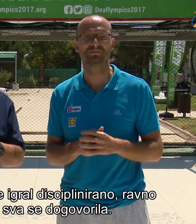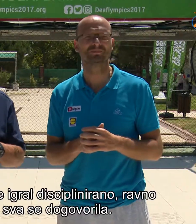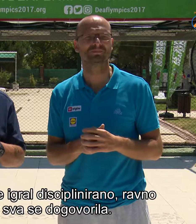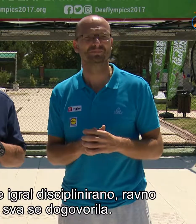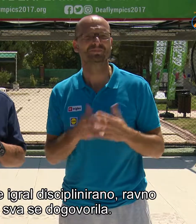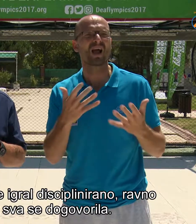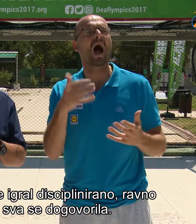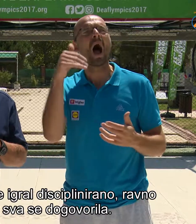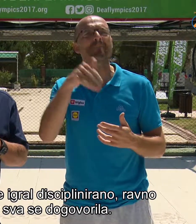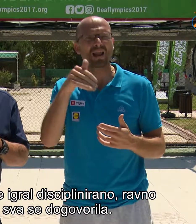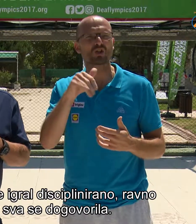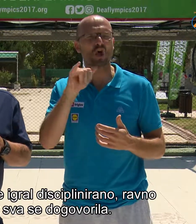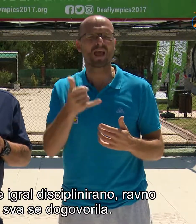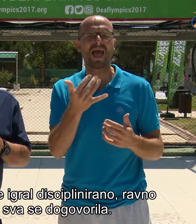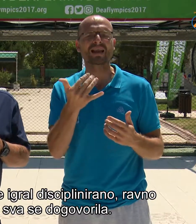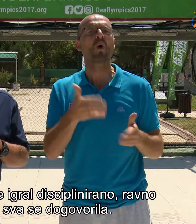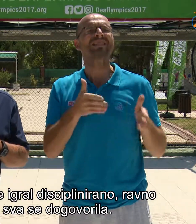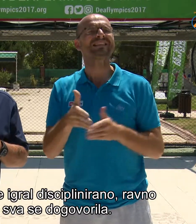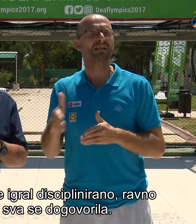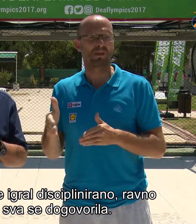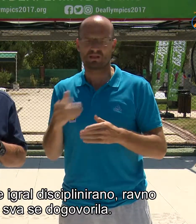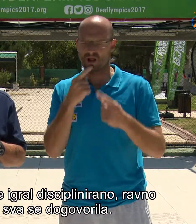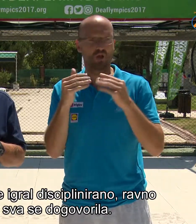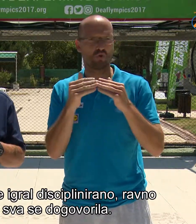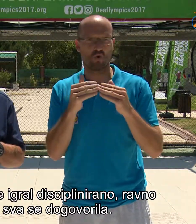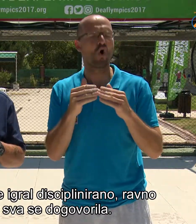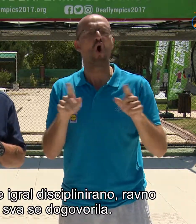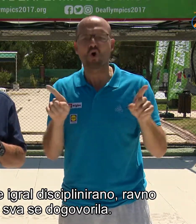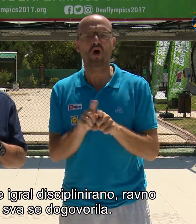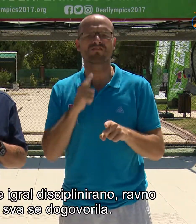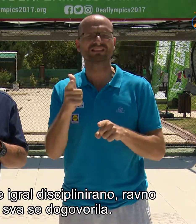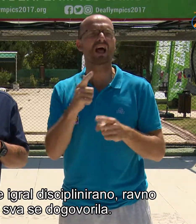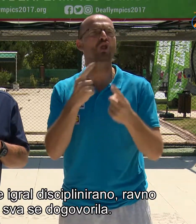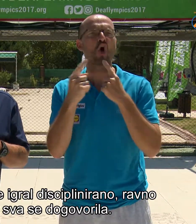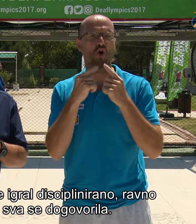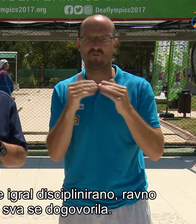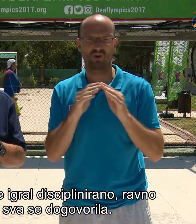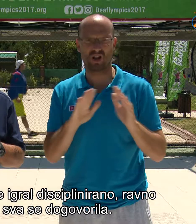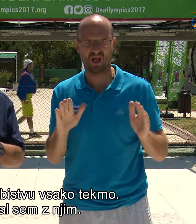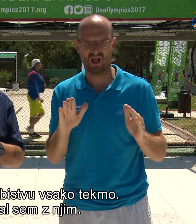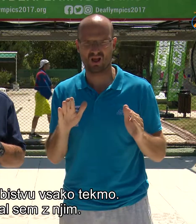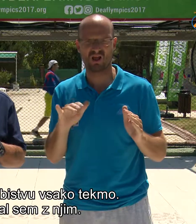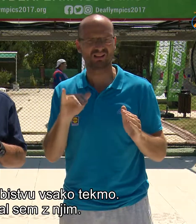Torej, Marino je igral disciplinirano, ravno tako, kot sva se dogovorila, vse se v bistvu vsako tekmo.